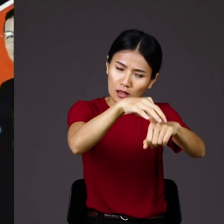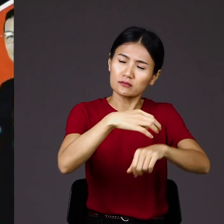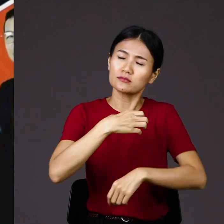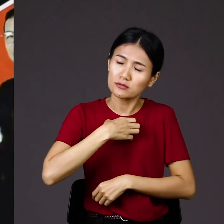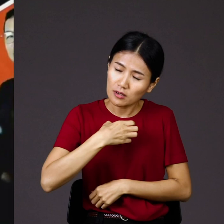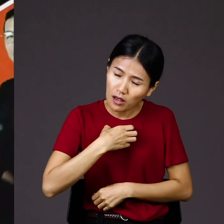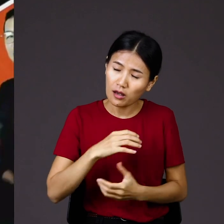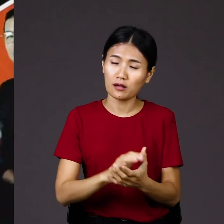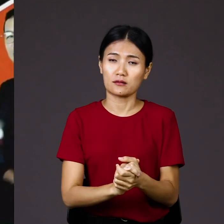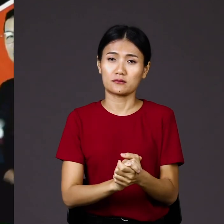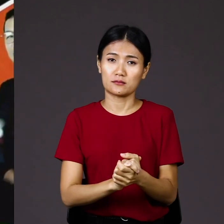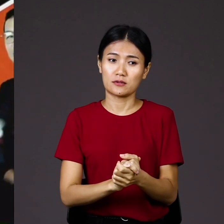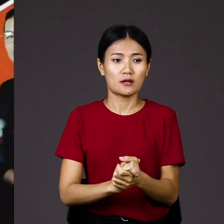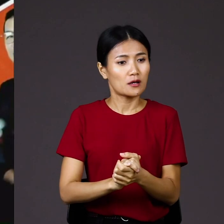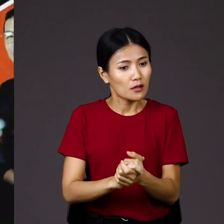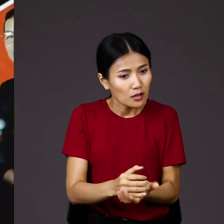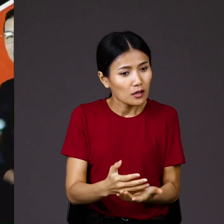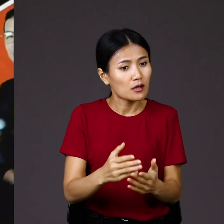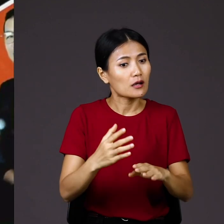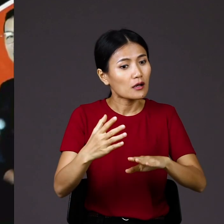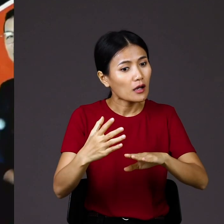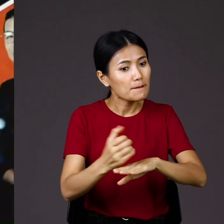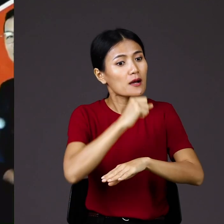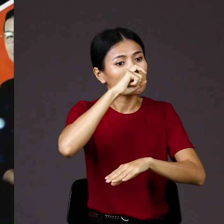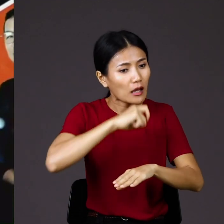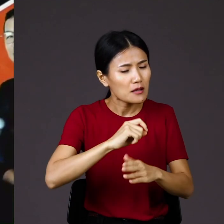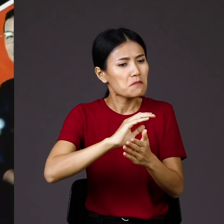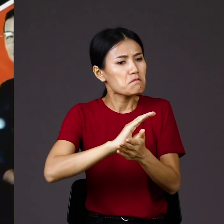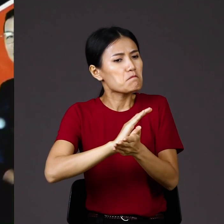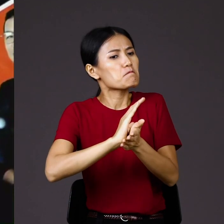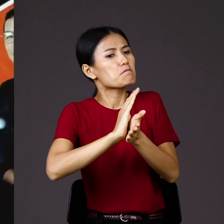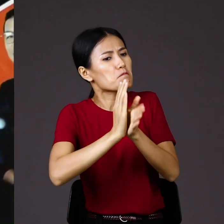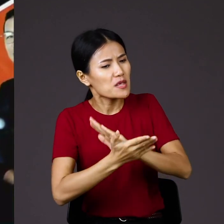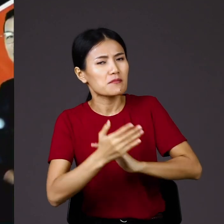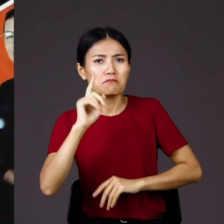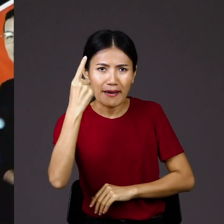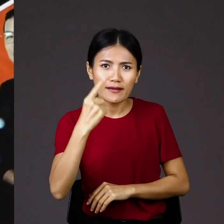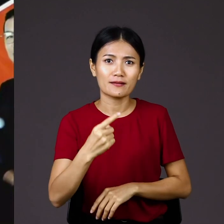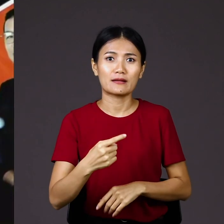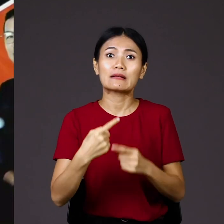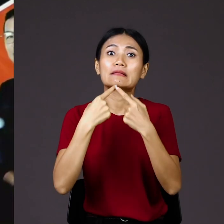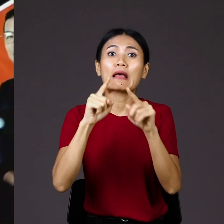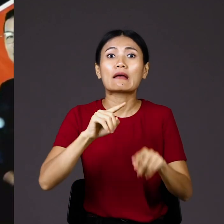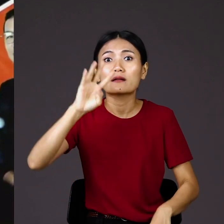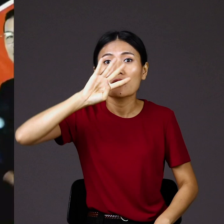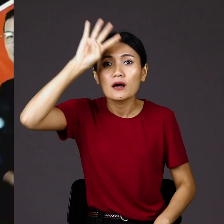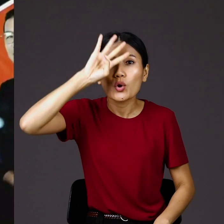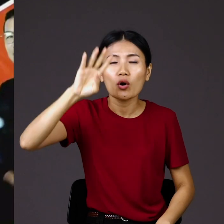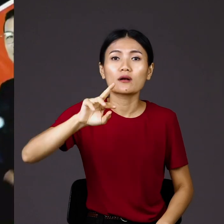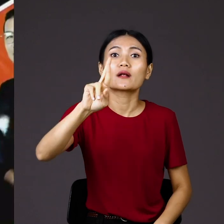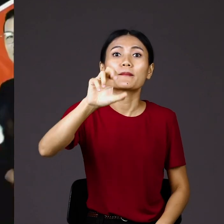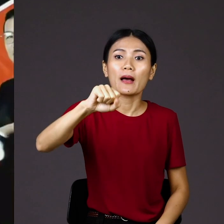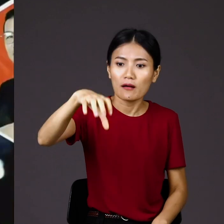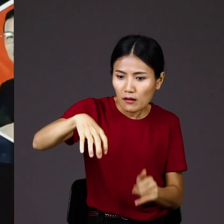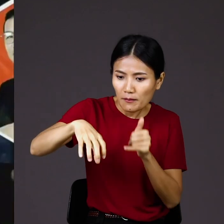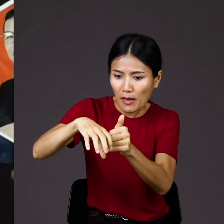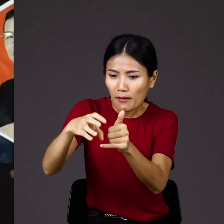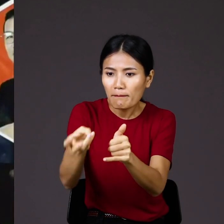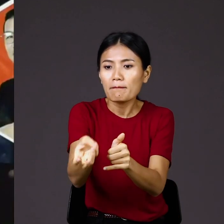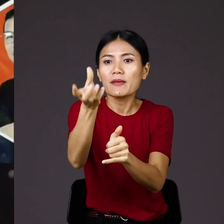ายกรัฐมนตรีเข้าไปเปลี่ยนแปลงการเมืองไทยให้เป็นแบบใหม่แต่เขากลับมีเวลาแค่10กว่านา